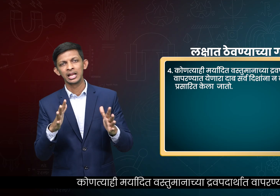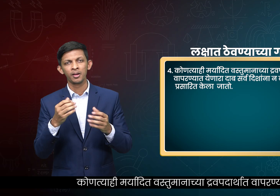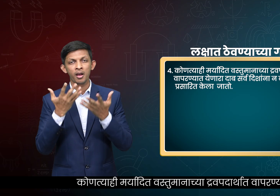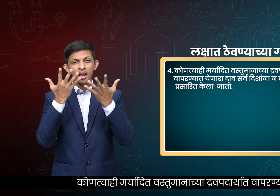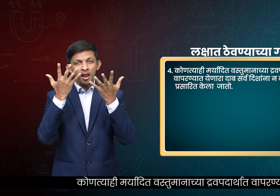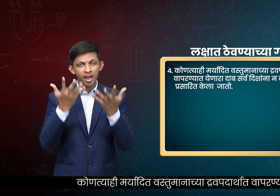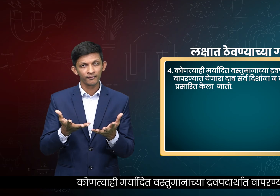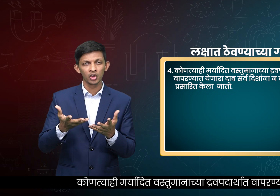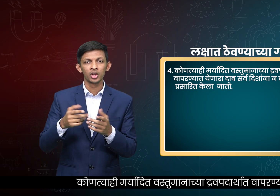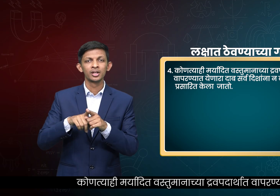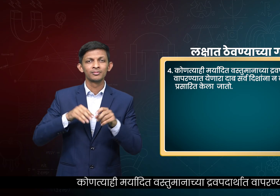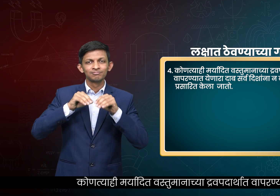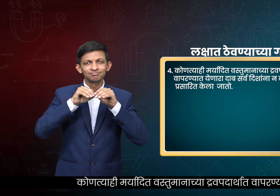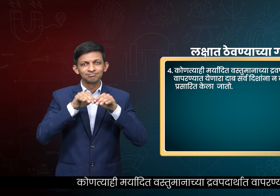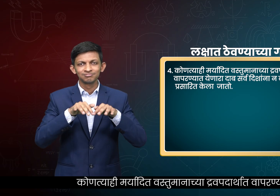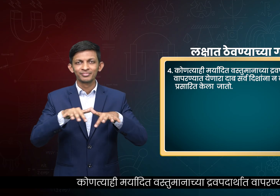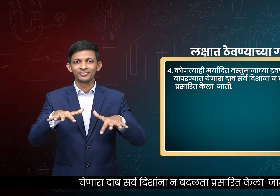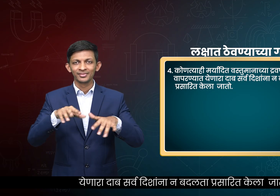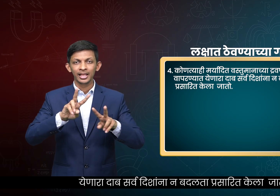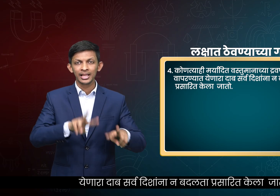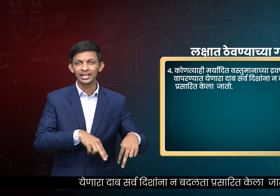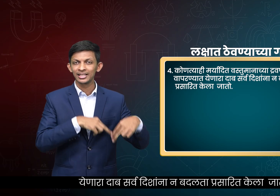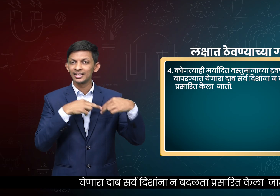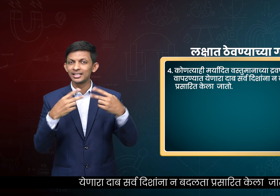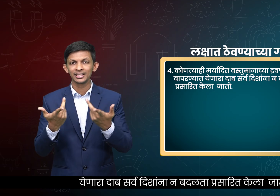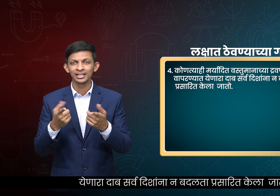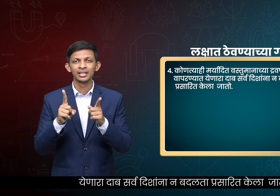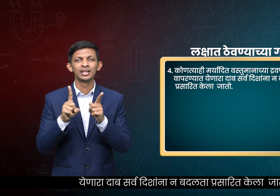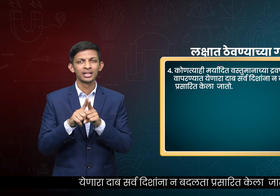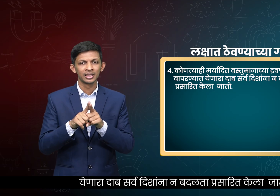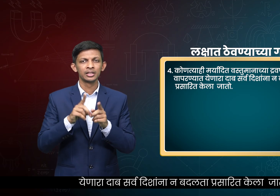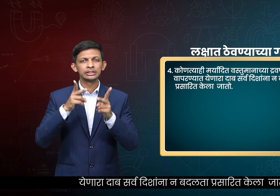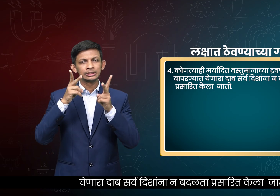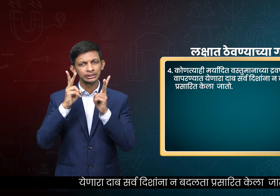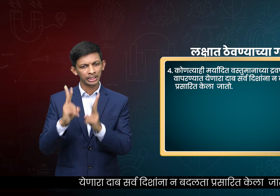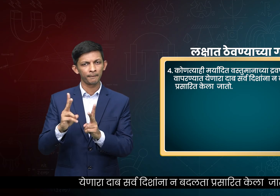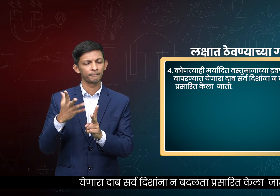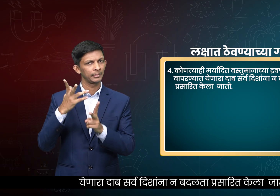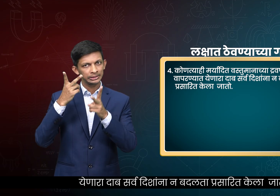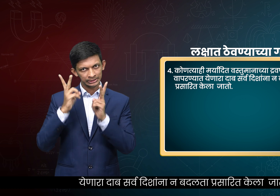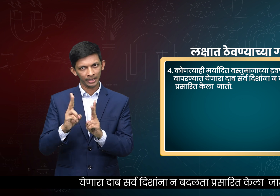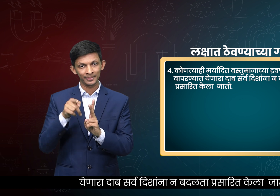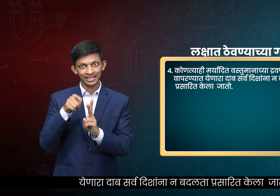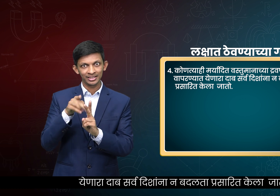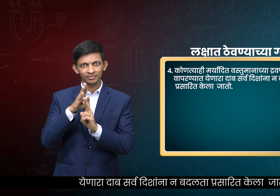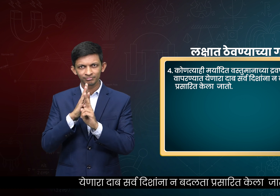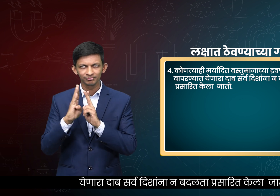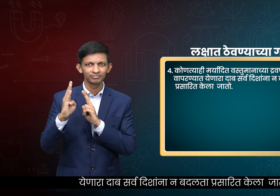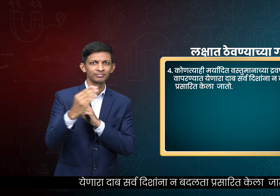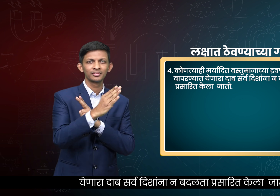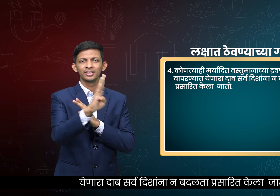वस्तुमानाच्या द्रवपदार्थात वापरल्या जाणाऱ्या दाब सर्व दिशांना न बदलता प्रसारित केला